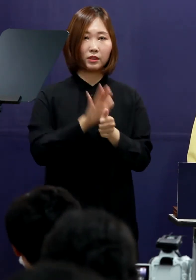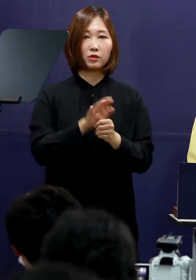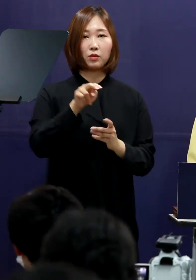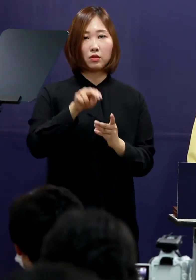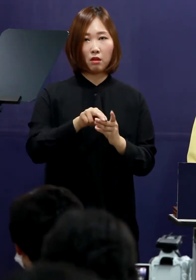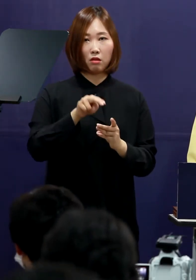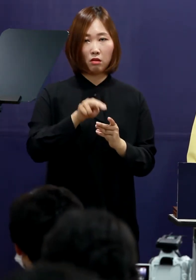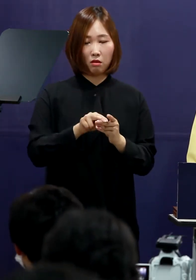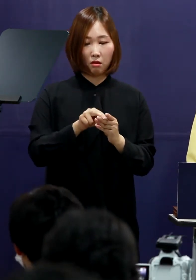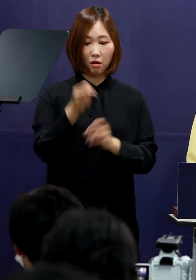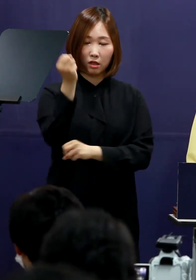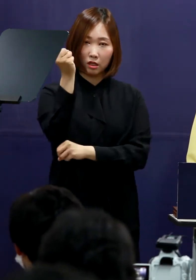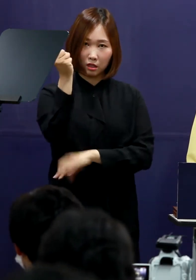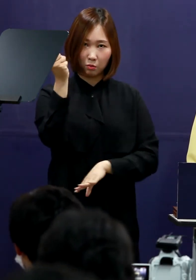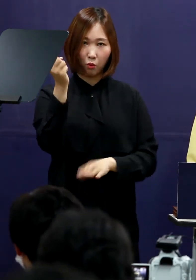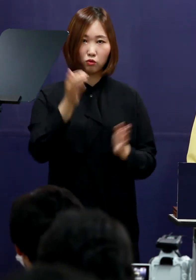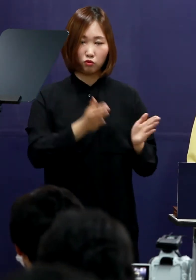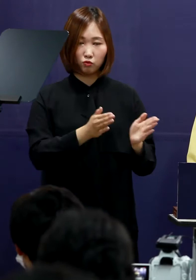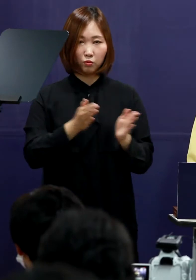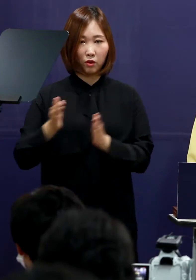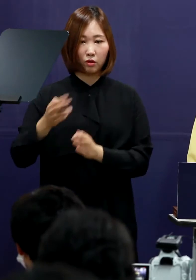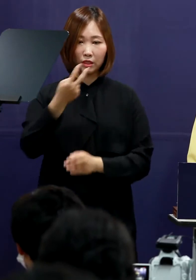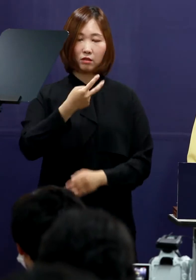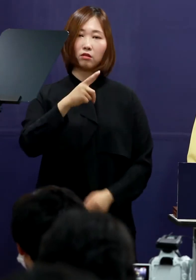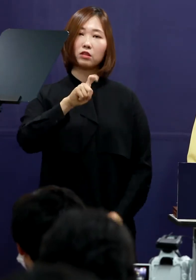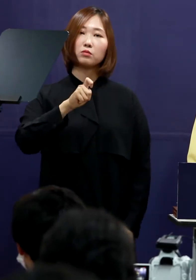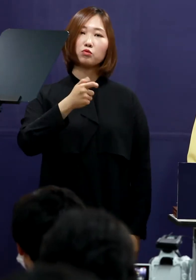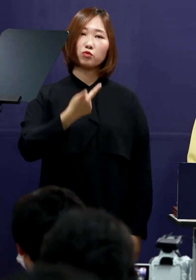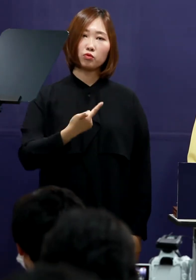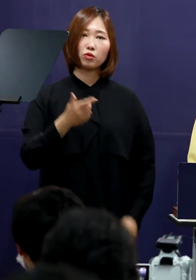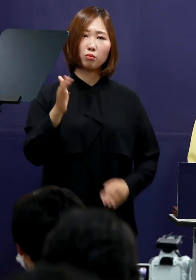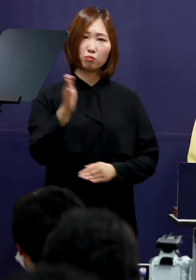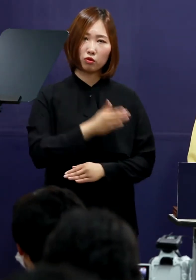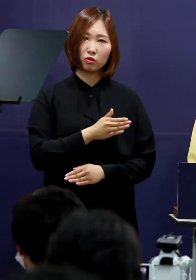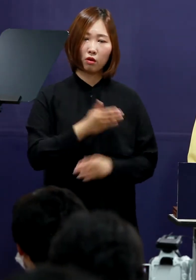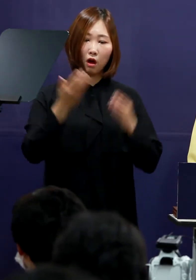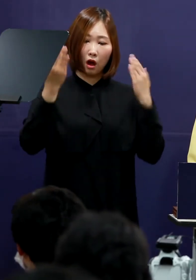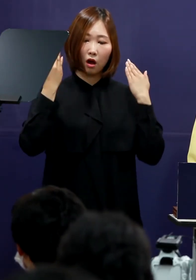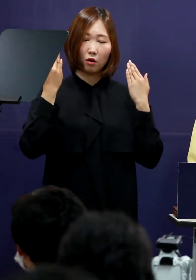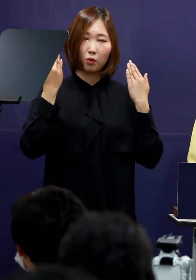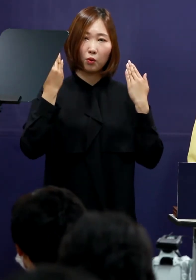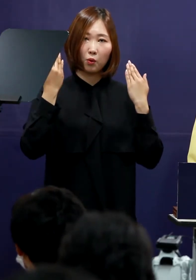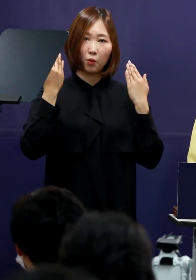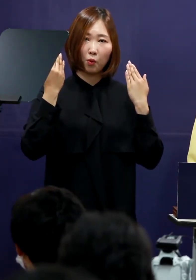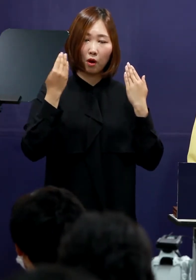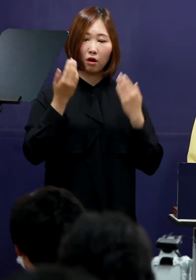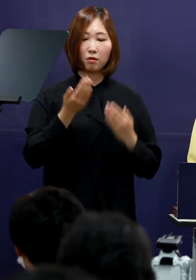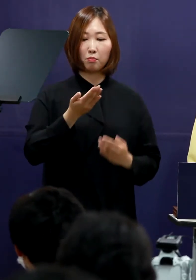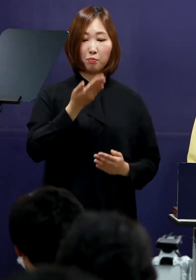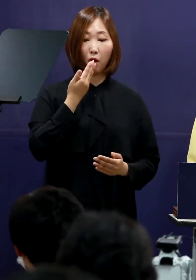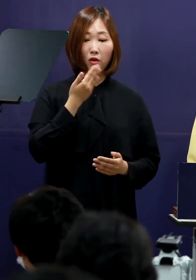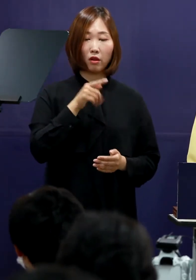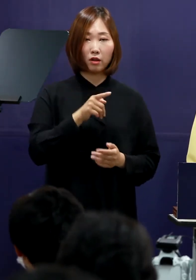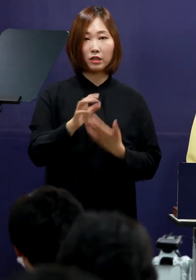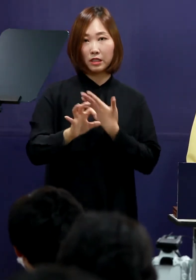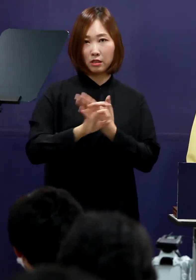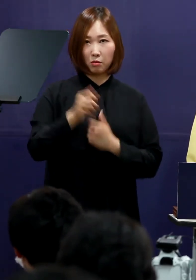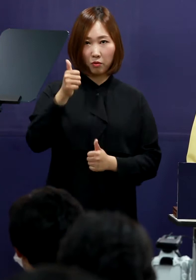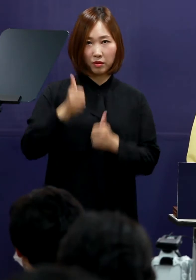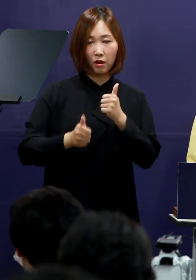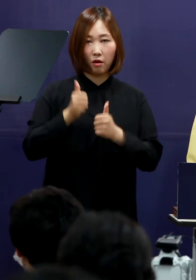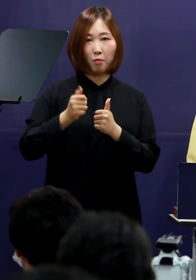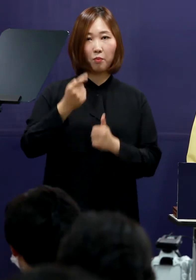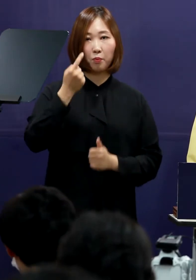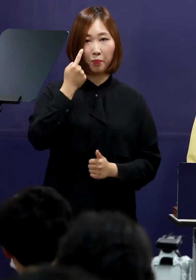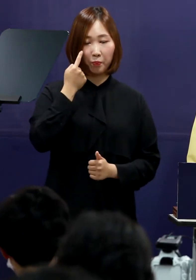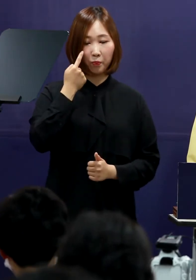그 이듬해인 2016년부터 로컬푸드 학교급식 시범사업을 시작하고